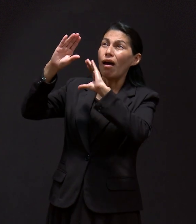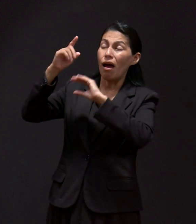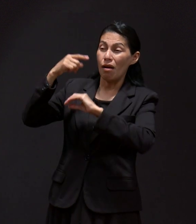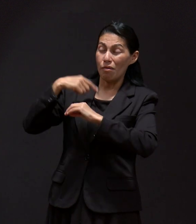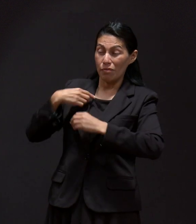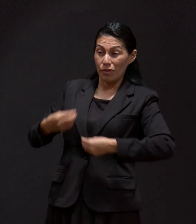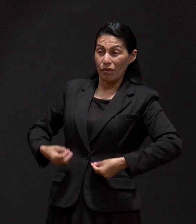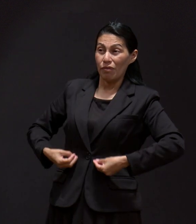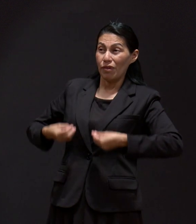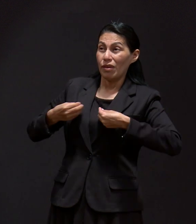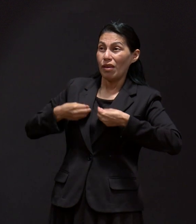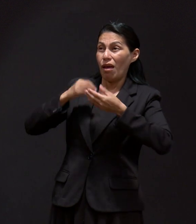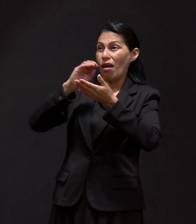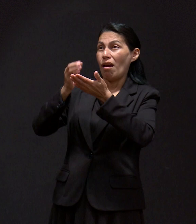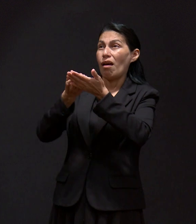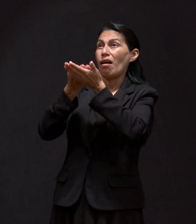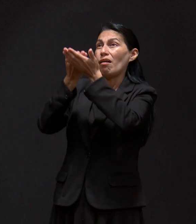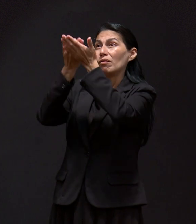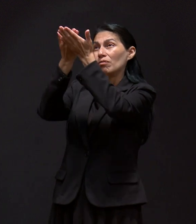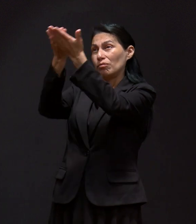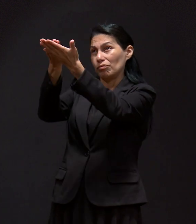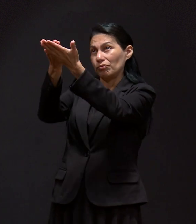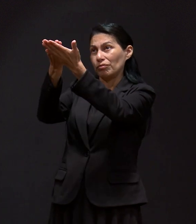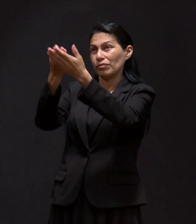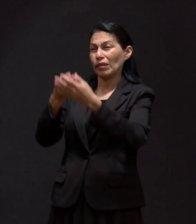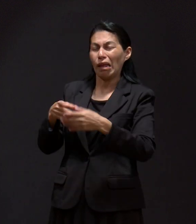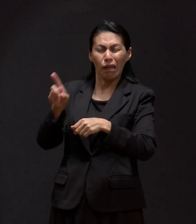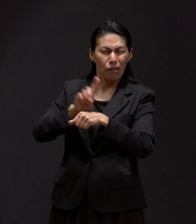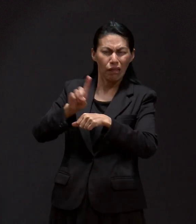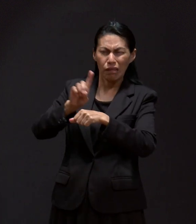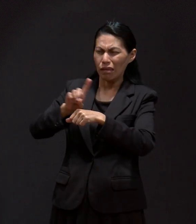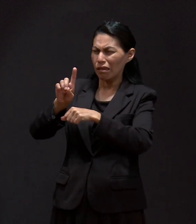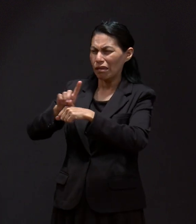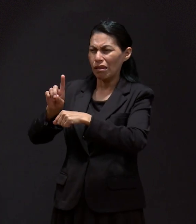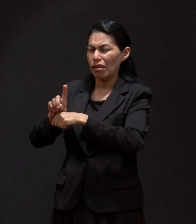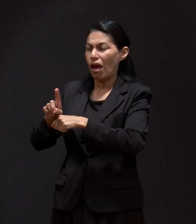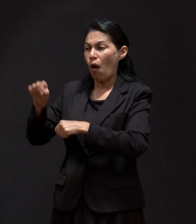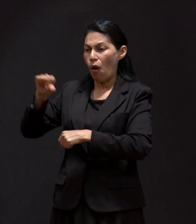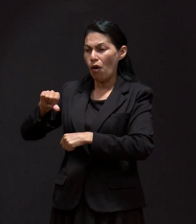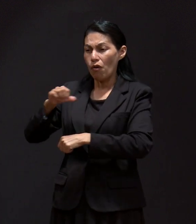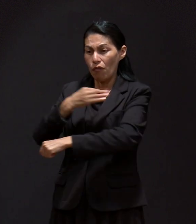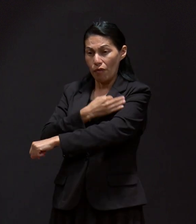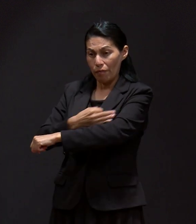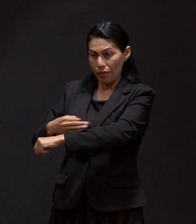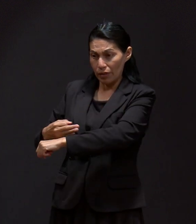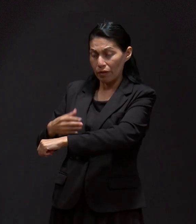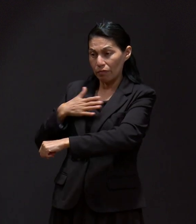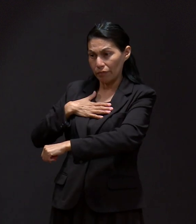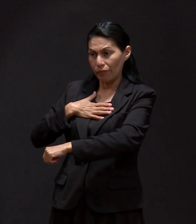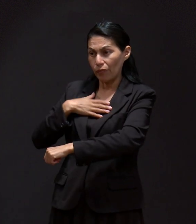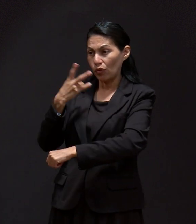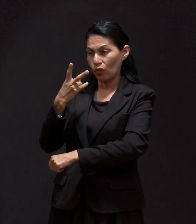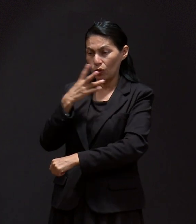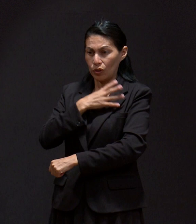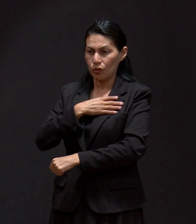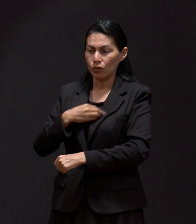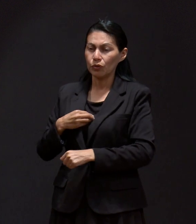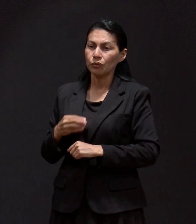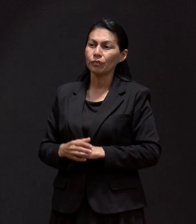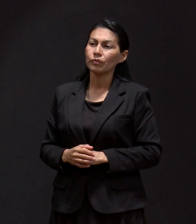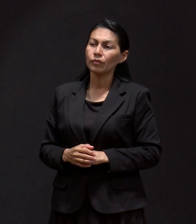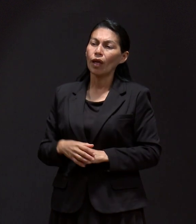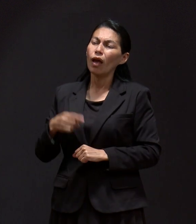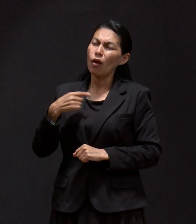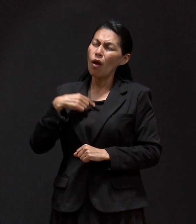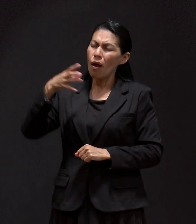con dios para dejarle toda mi vida en sus manos cada día cada día hoy mi familia son mis dos hijos